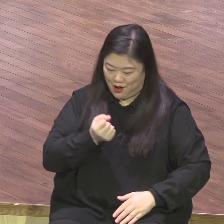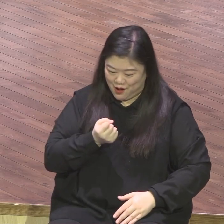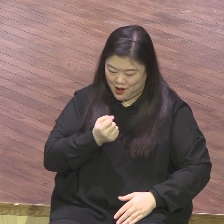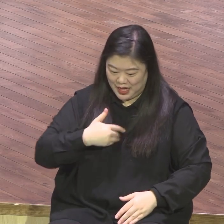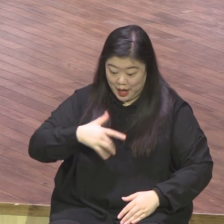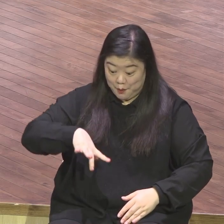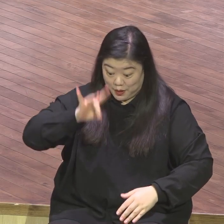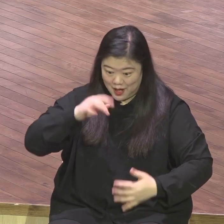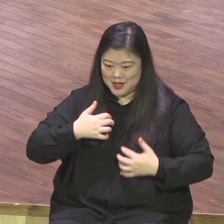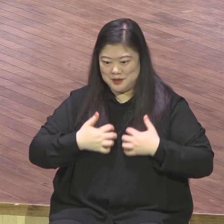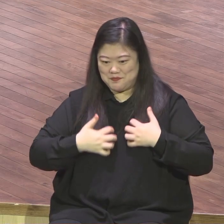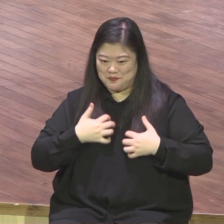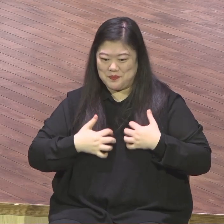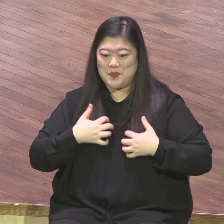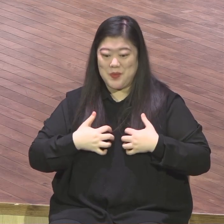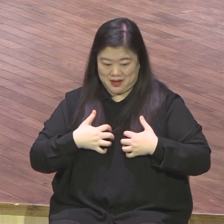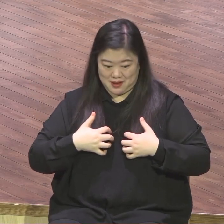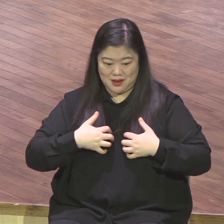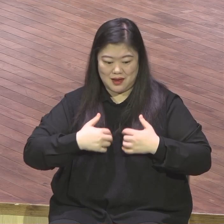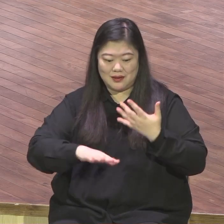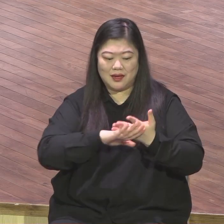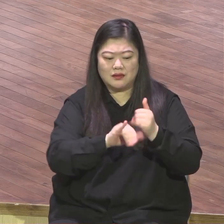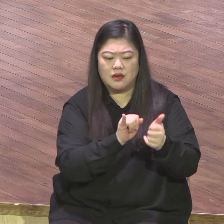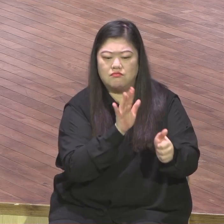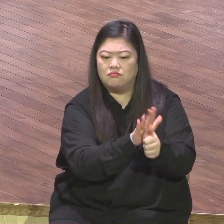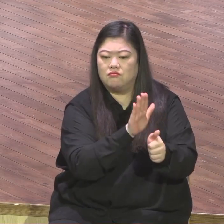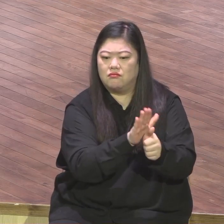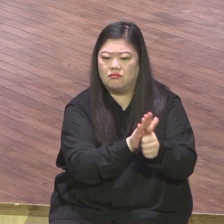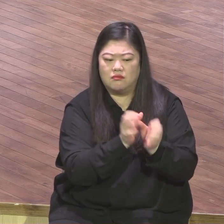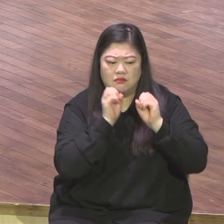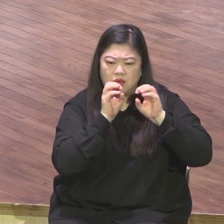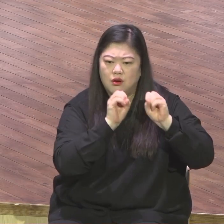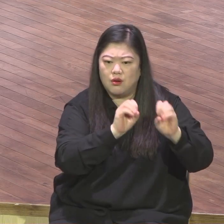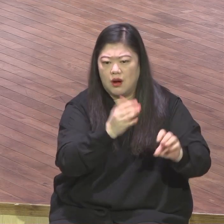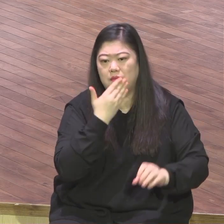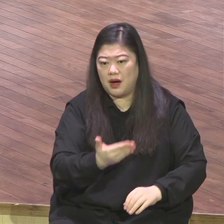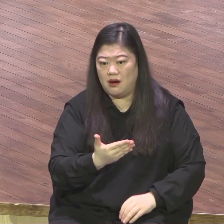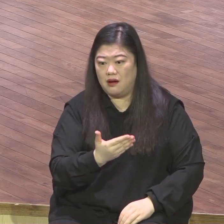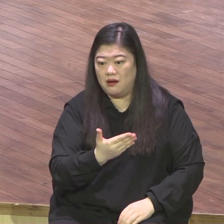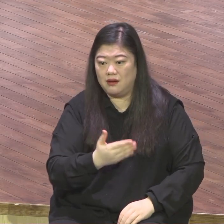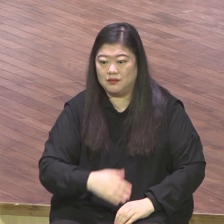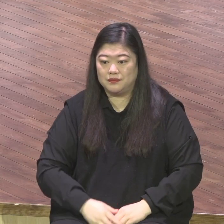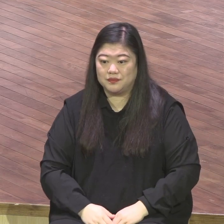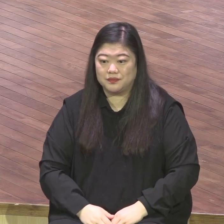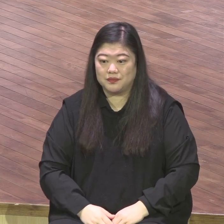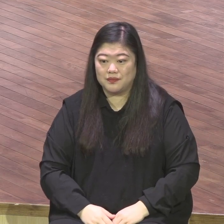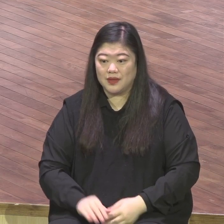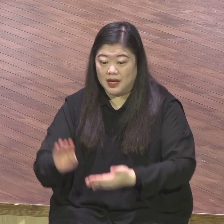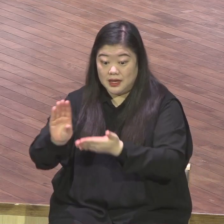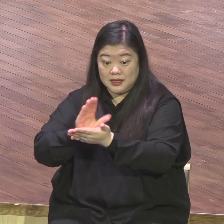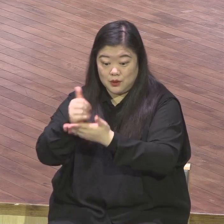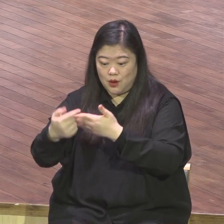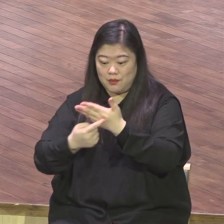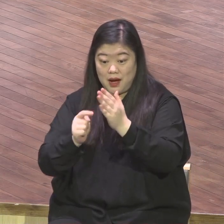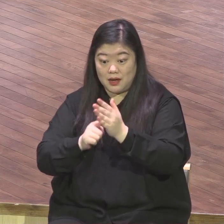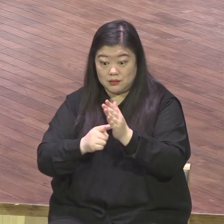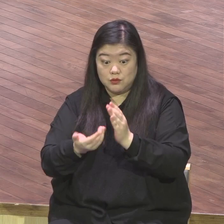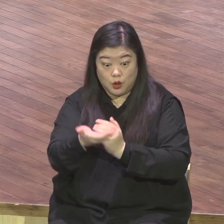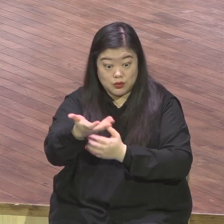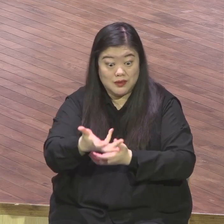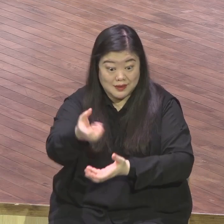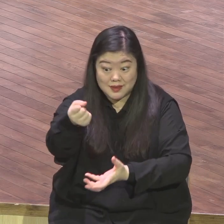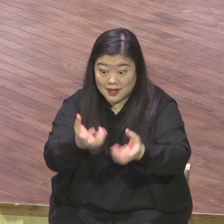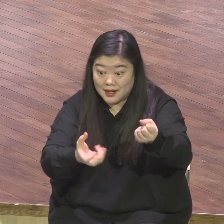시작됩니다. 예수 그리스도의 마음을 품게 하여 주옵소서. 근데 여러분이요 그리스도 예수의 마음을 품게 되면